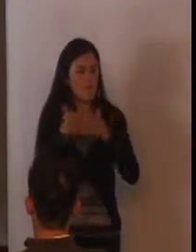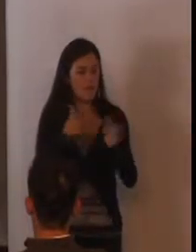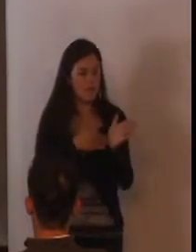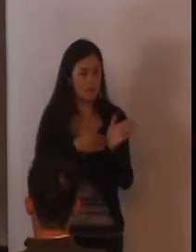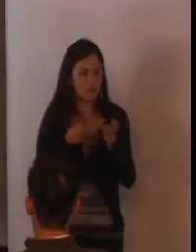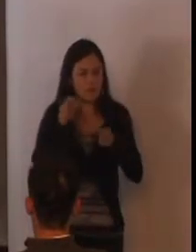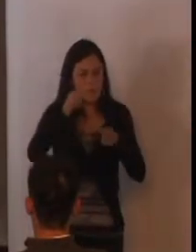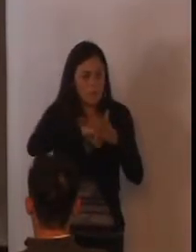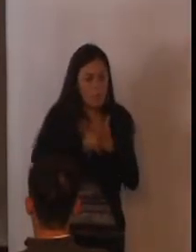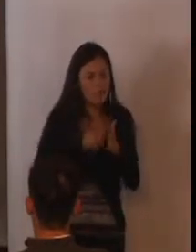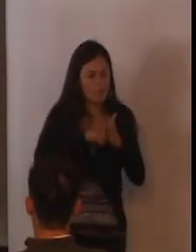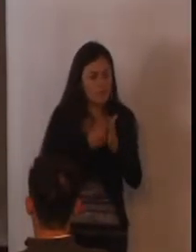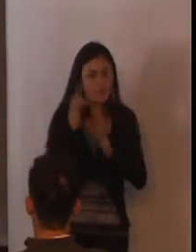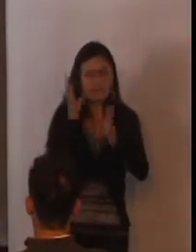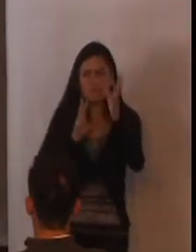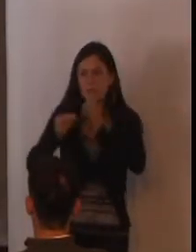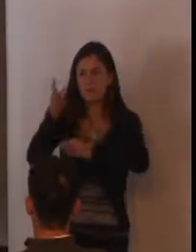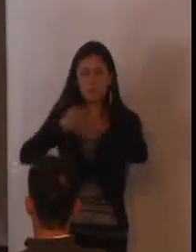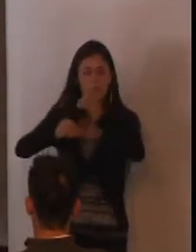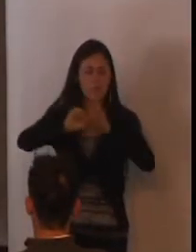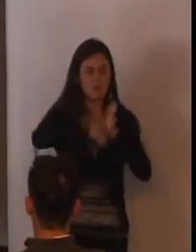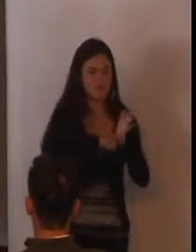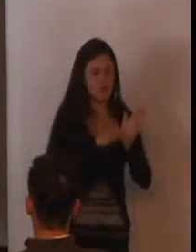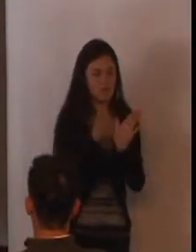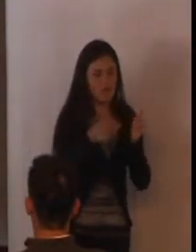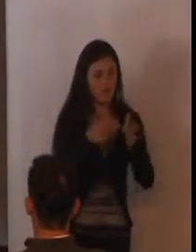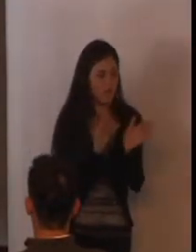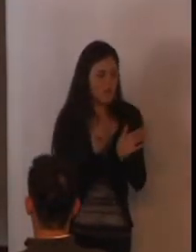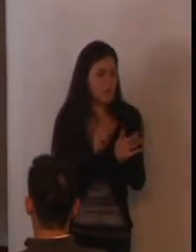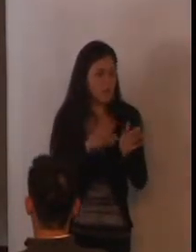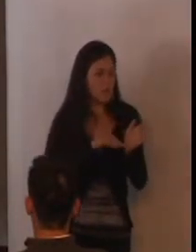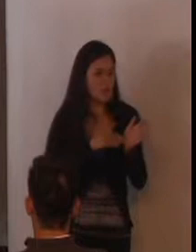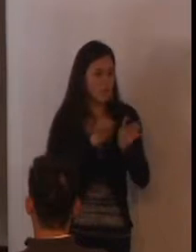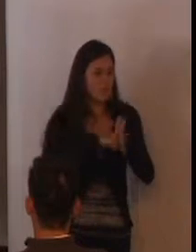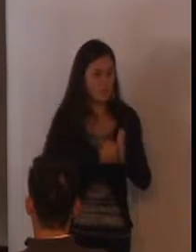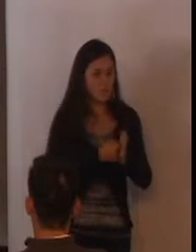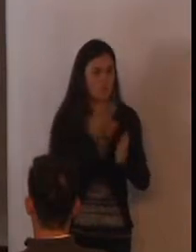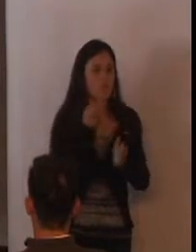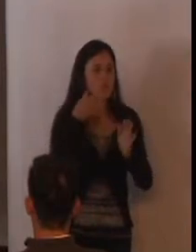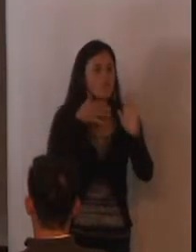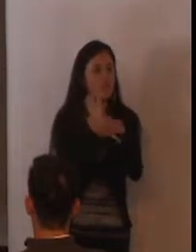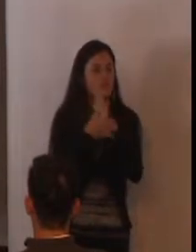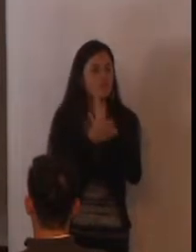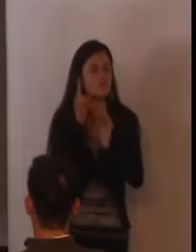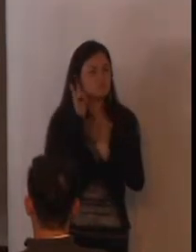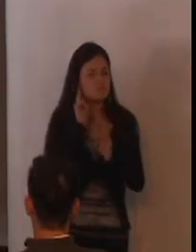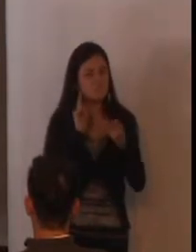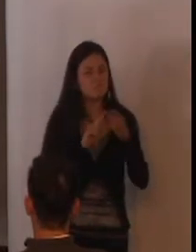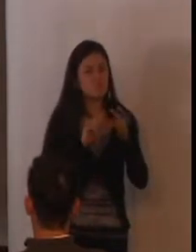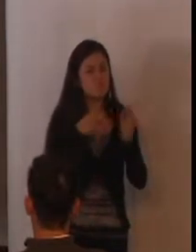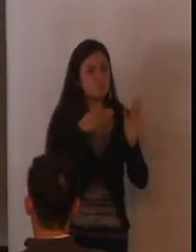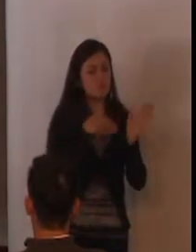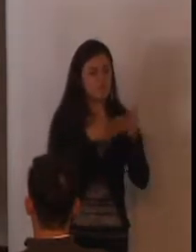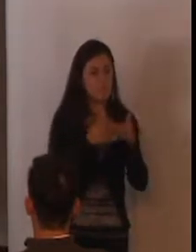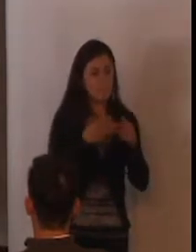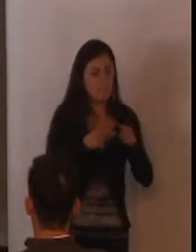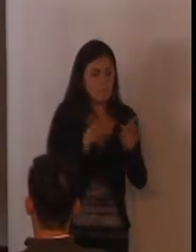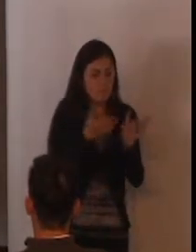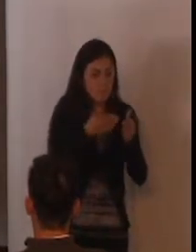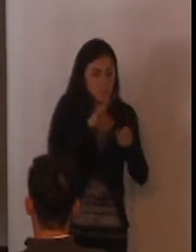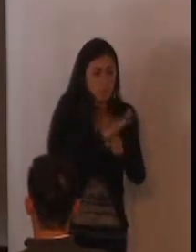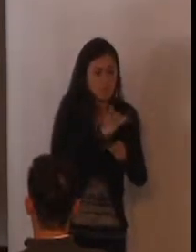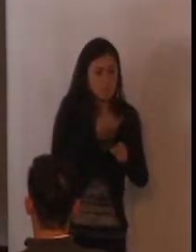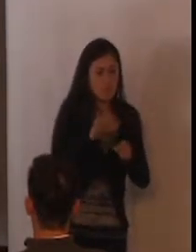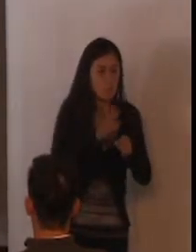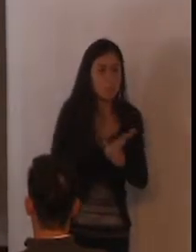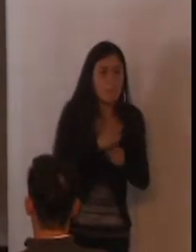usted guarda mucha información. Mucha información verbal, mucha información auditiva, pero es una caja abierta, por lo tanto